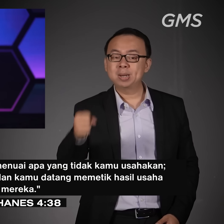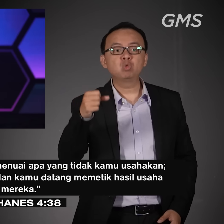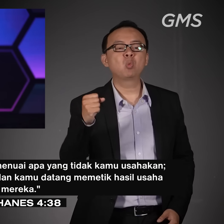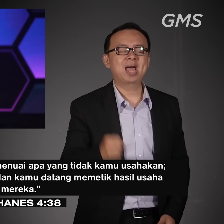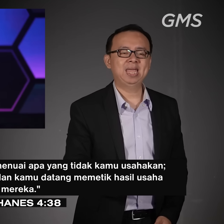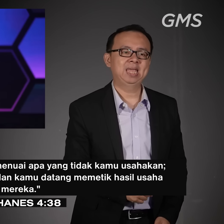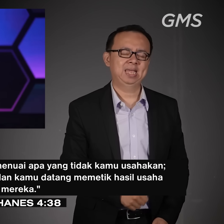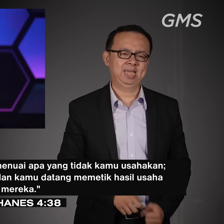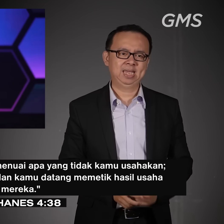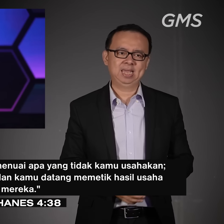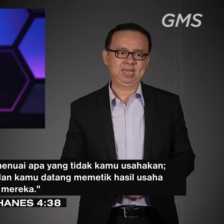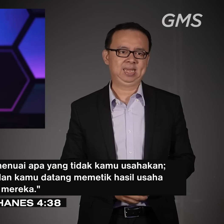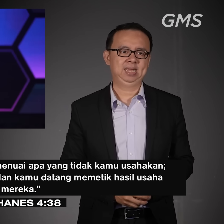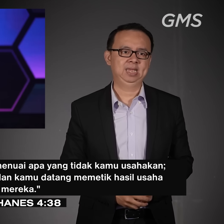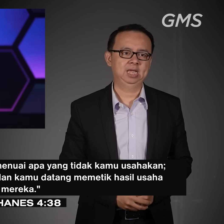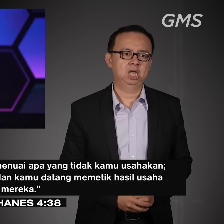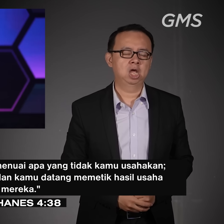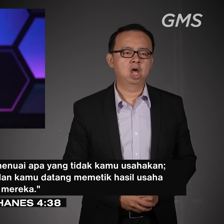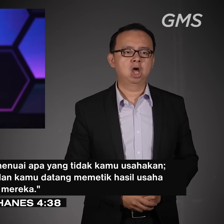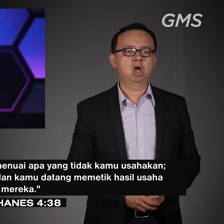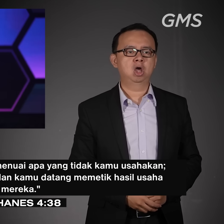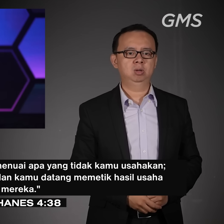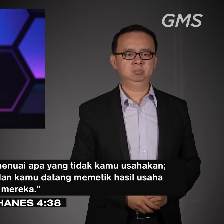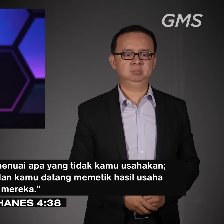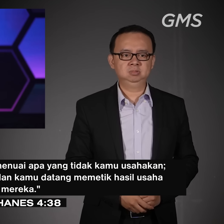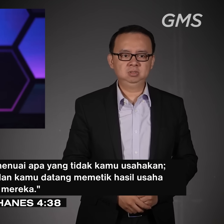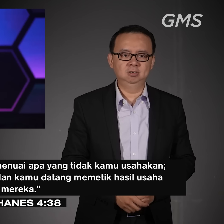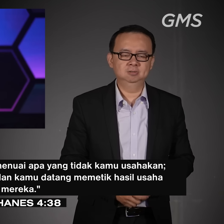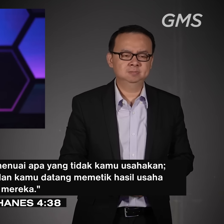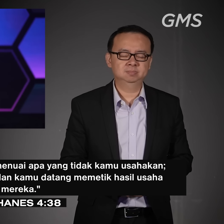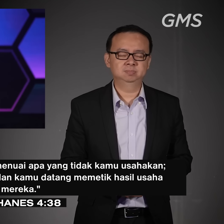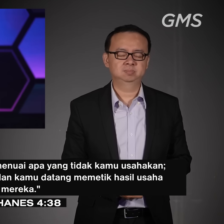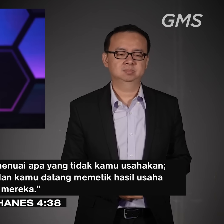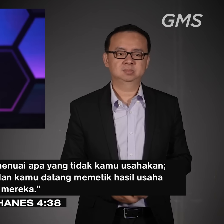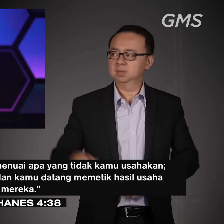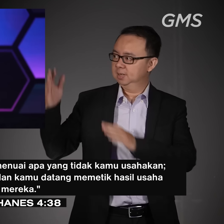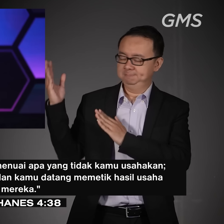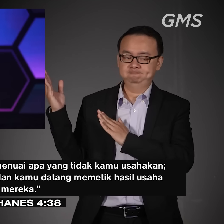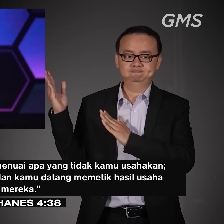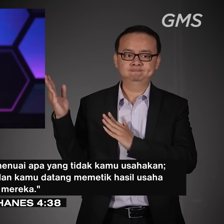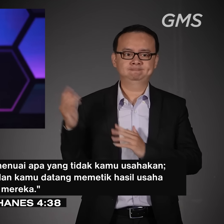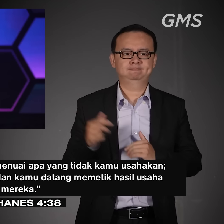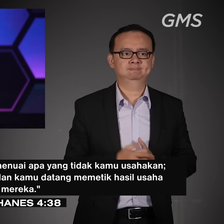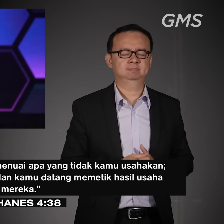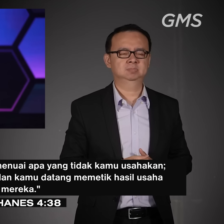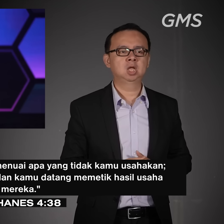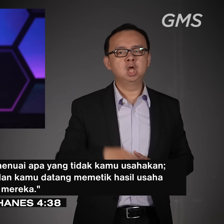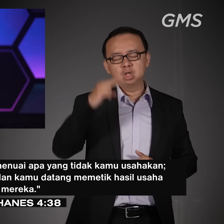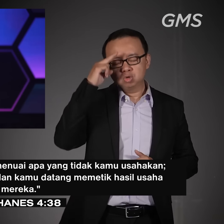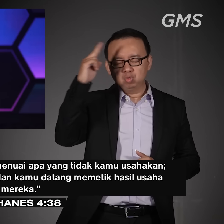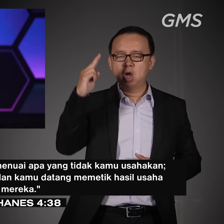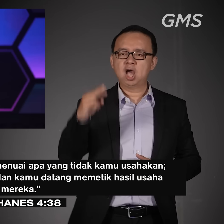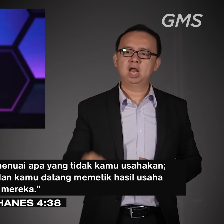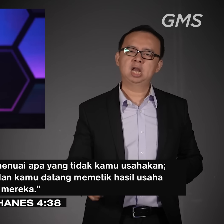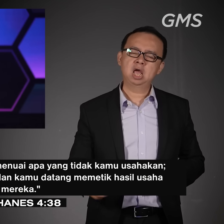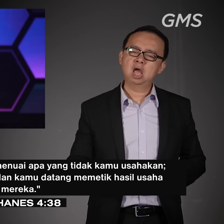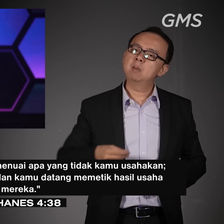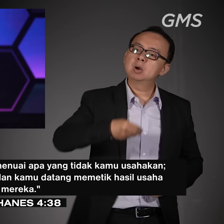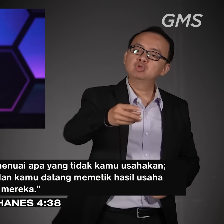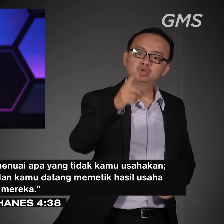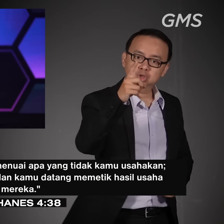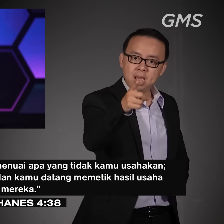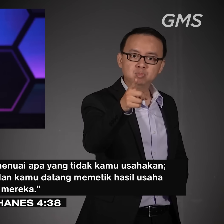usahakan. Orang-orang lain berusaha dan kamu datang memetik hasil usaha mereka. Aku mengutus kamu di sini. Baik kita datang ke